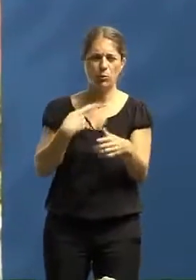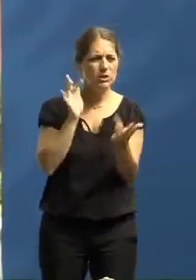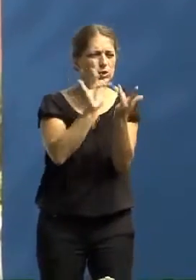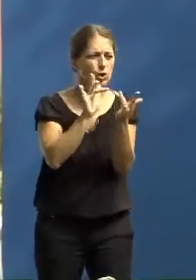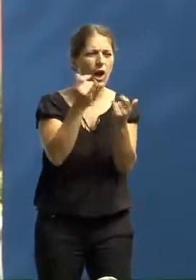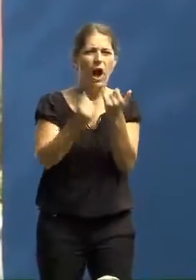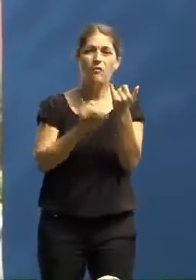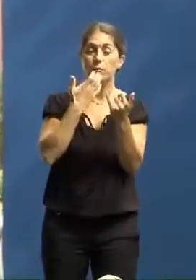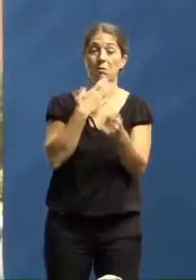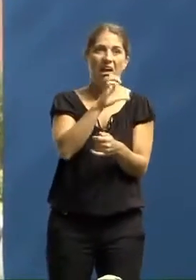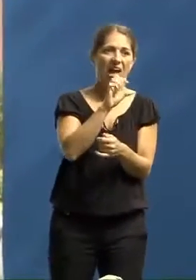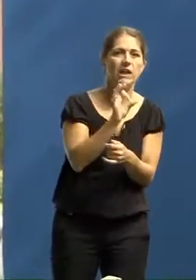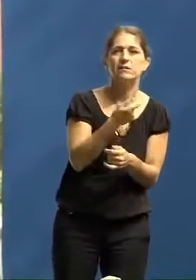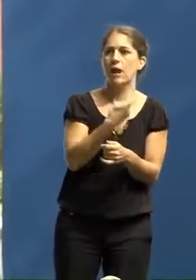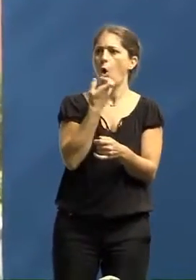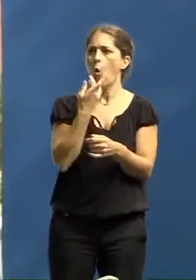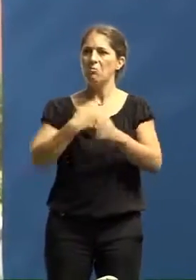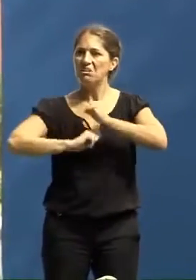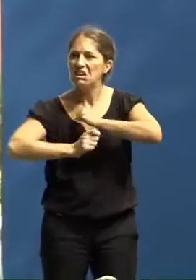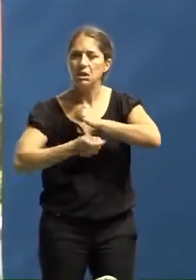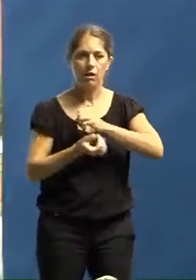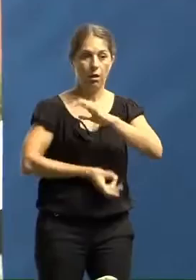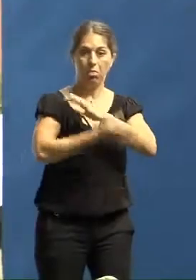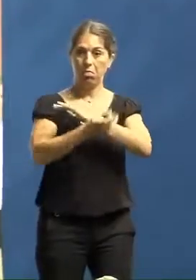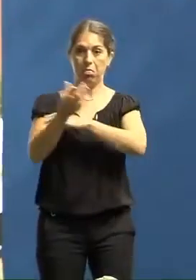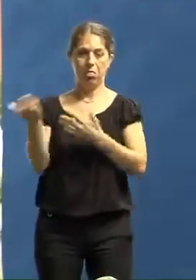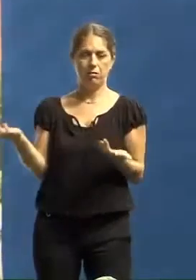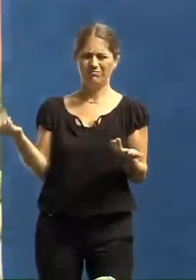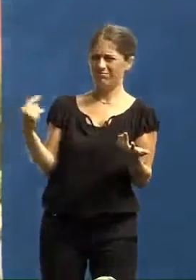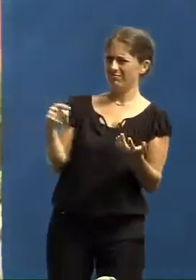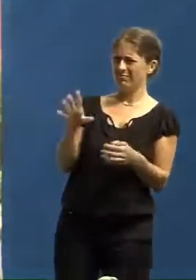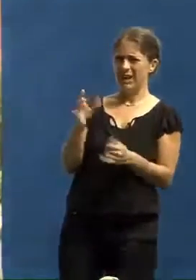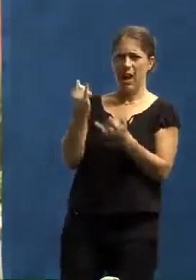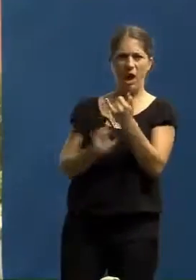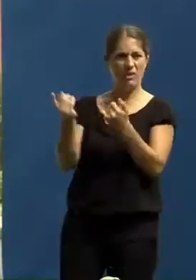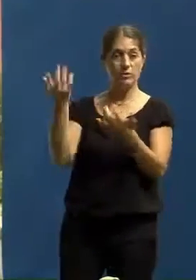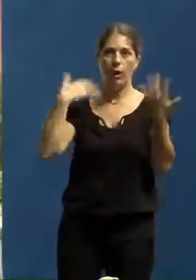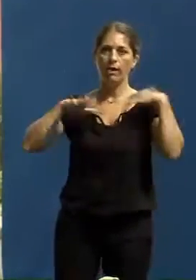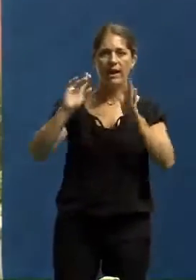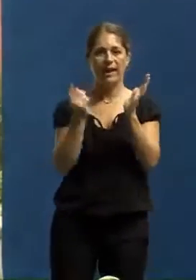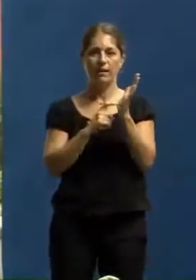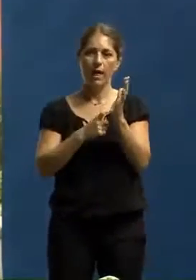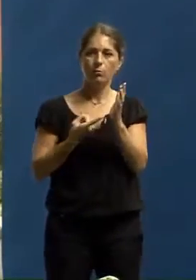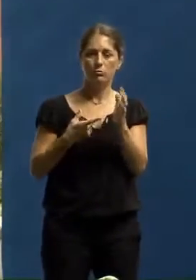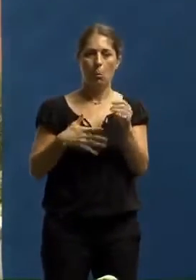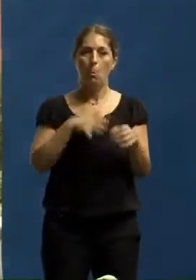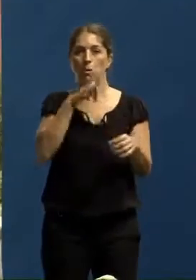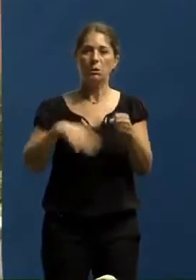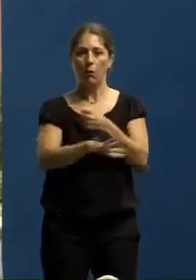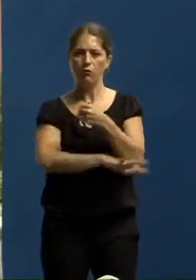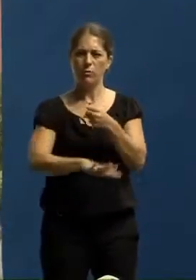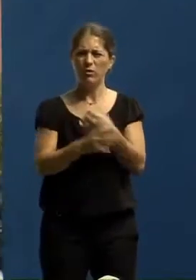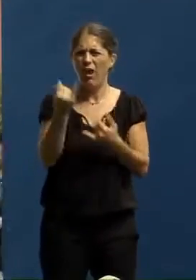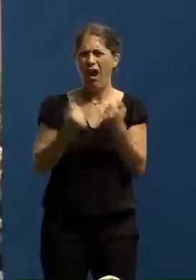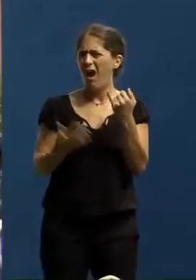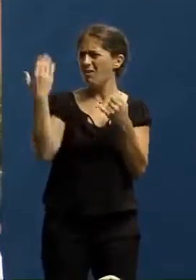manga unha esga, unha estrategia galega da acuicultura na que justificar unha lei que non foi